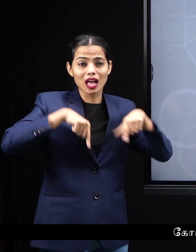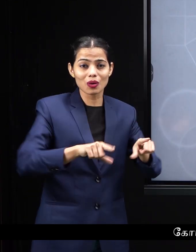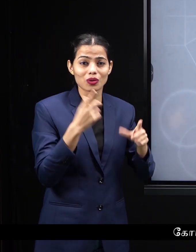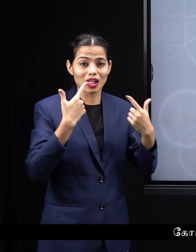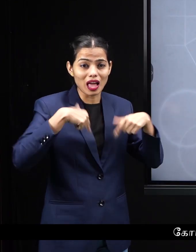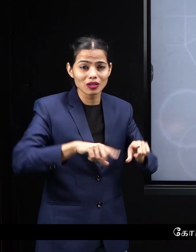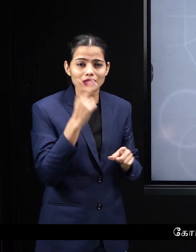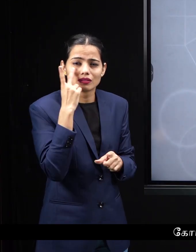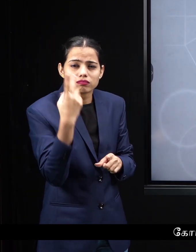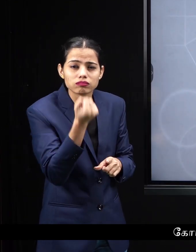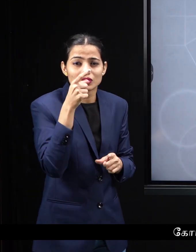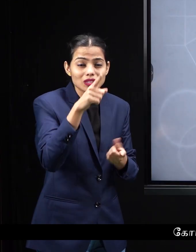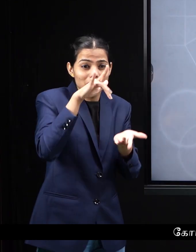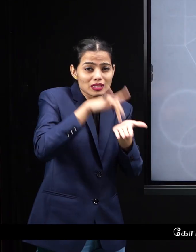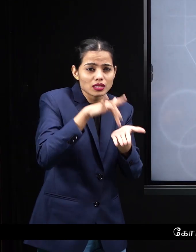அடிப்படை கோட்பாடுகளை வெளிக்கொணருவோம்.